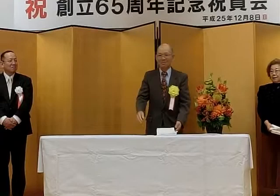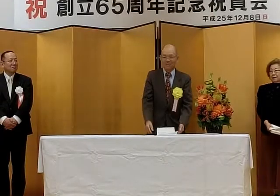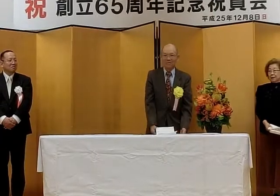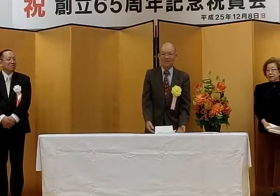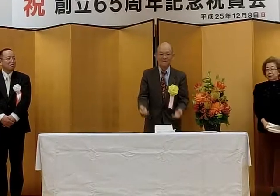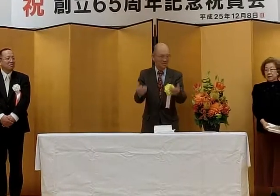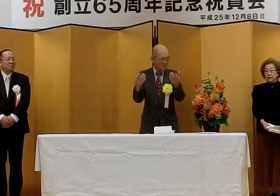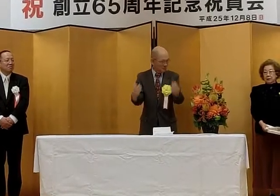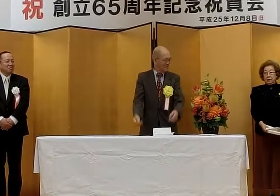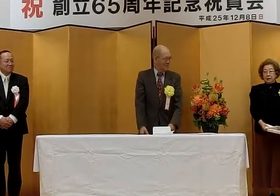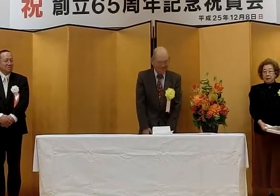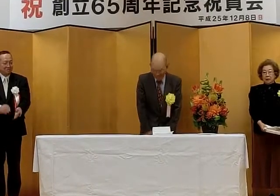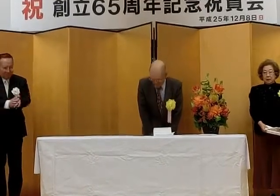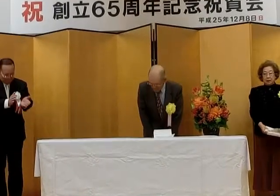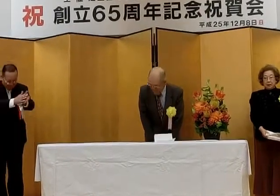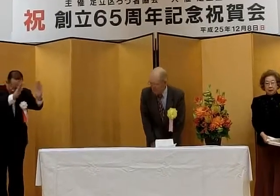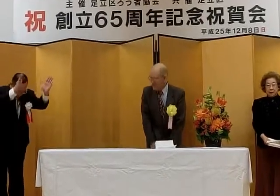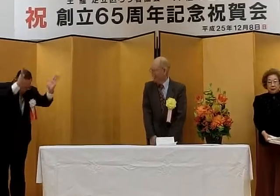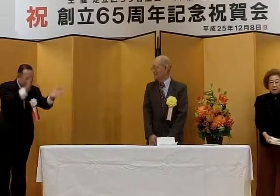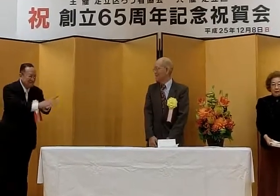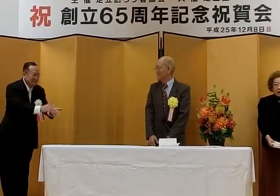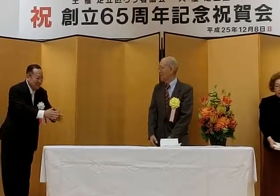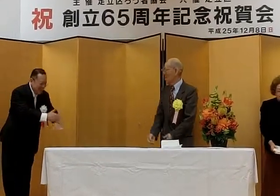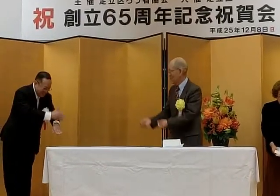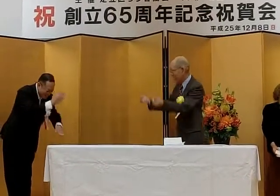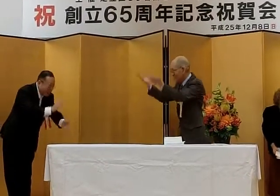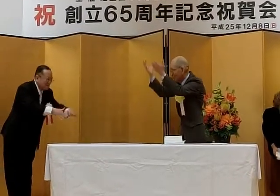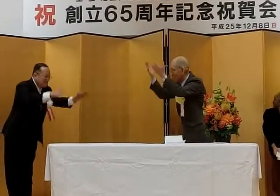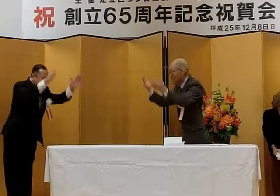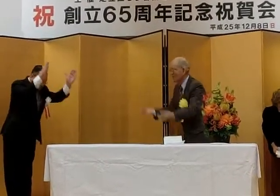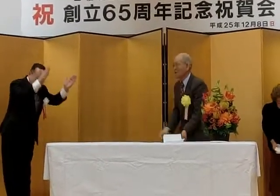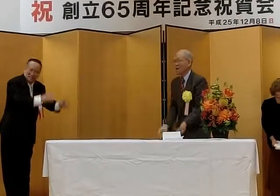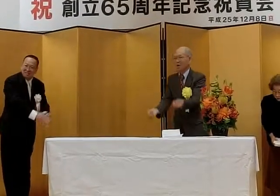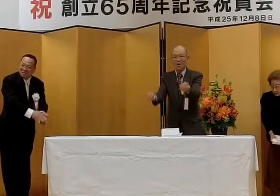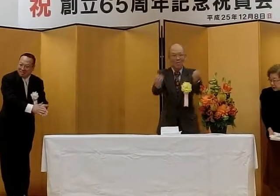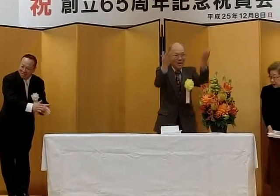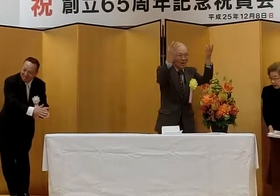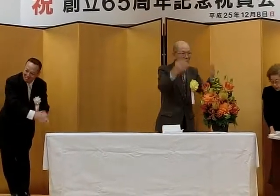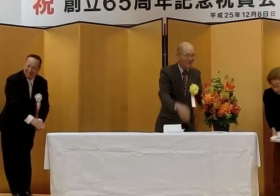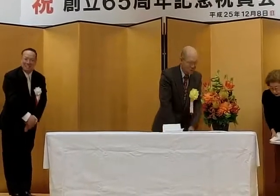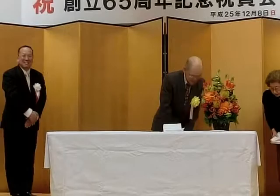これからも頑張っていきましょう。ありがとうございました。